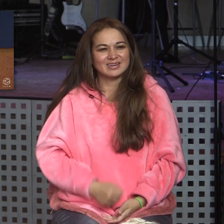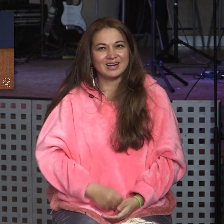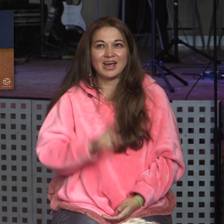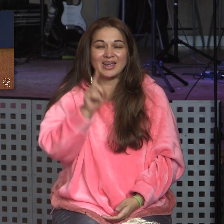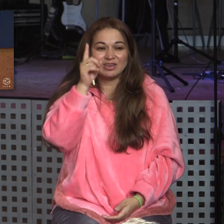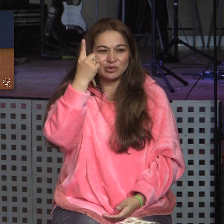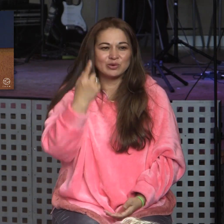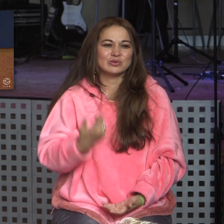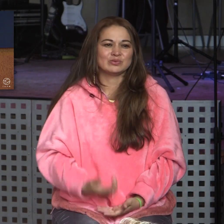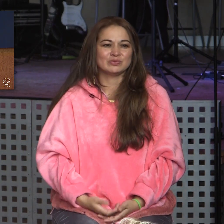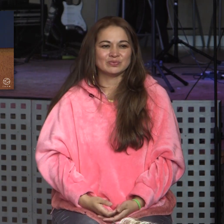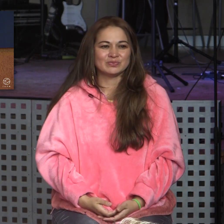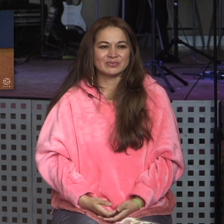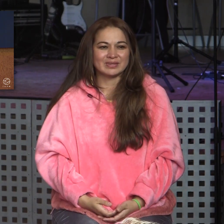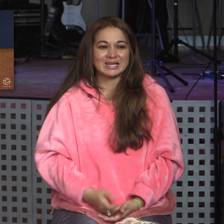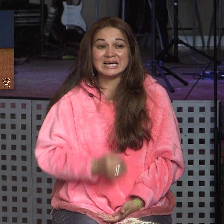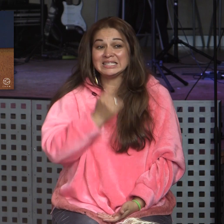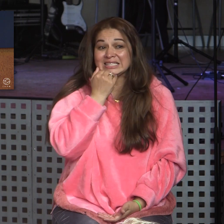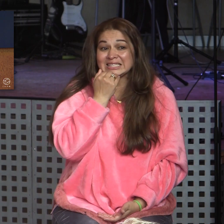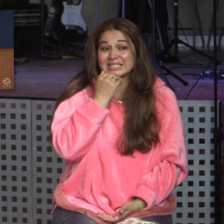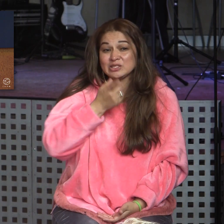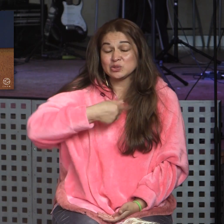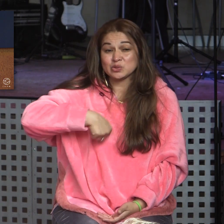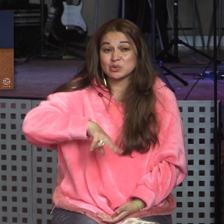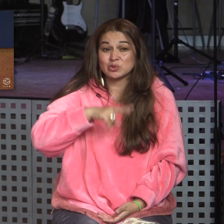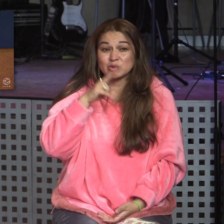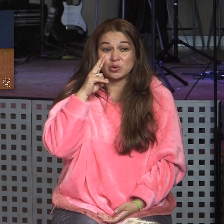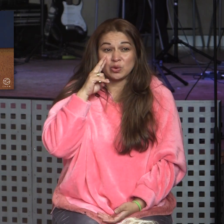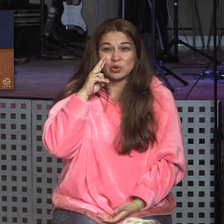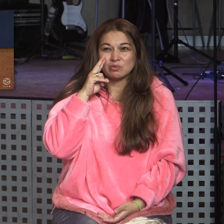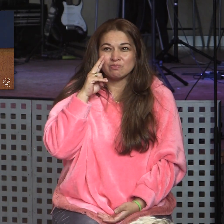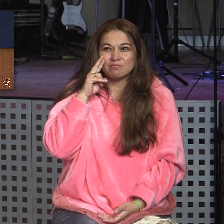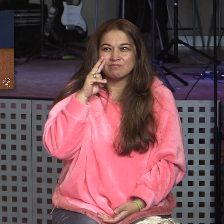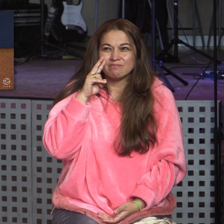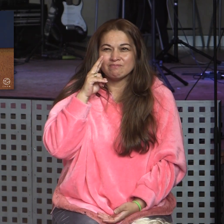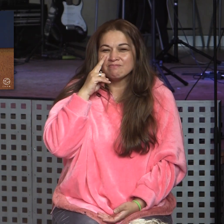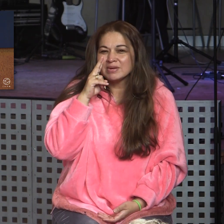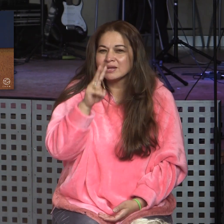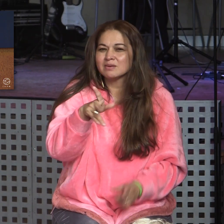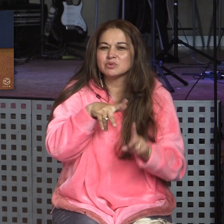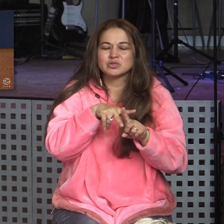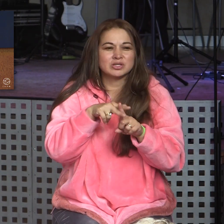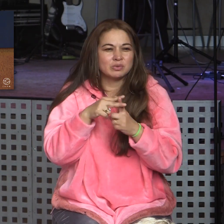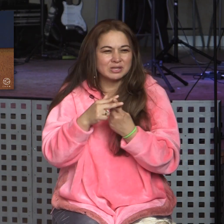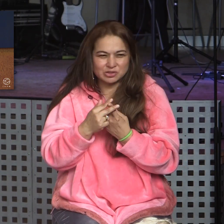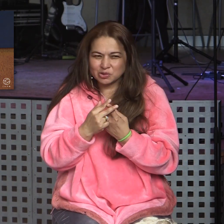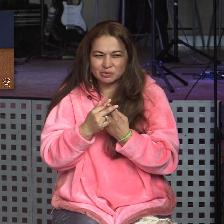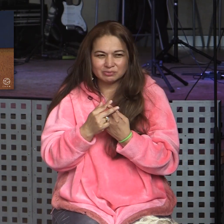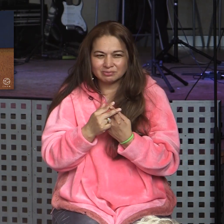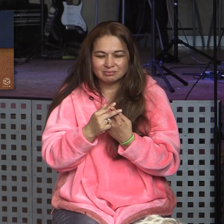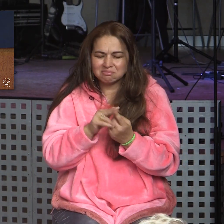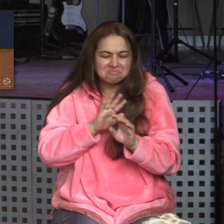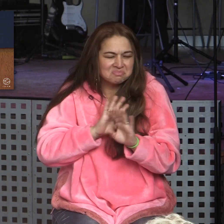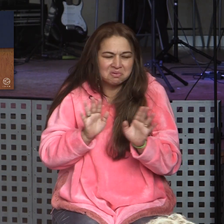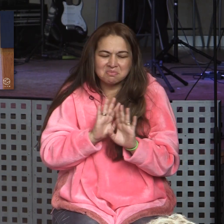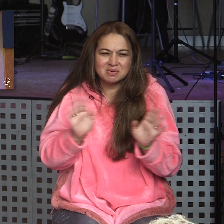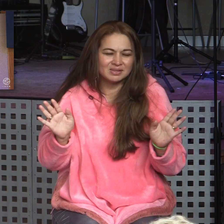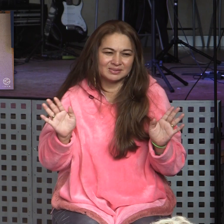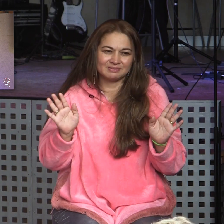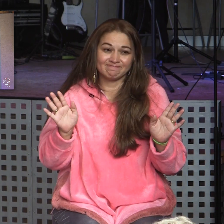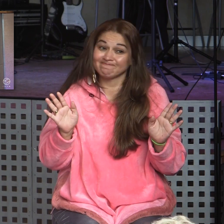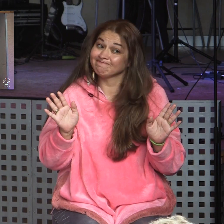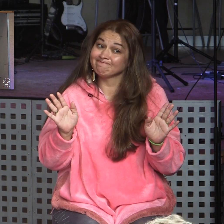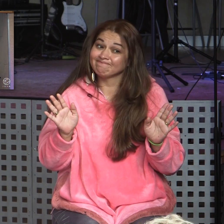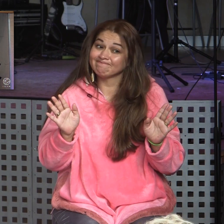que cambió de invisible a visible, se hundió. En el momento que tú y yo cambiamos